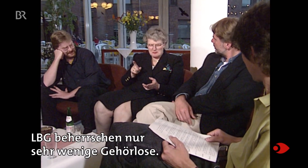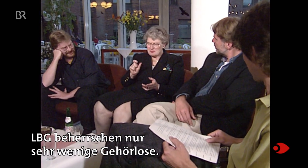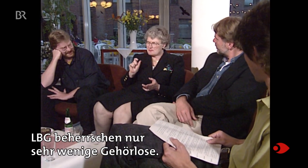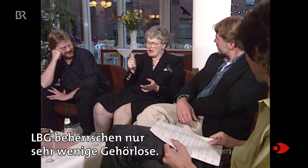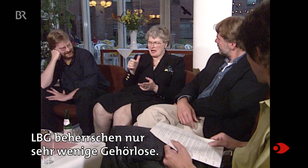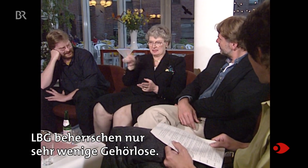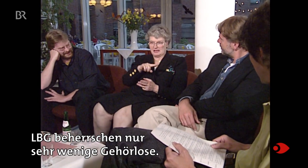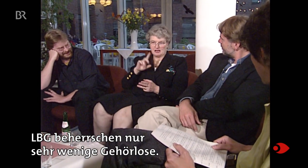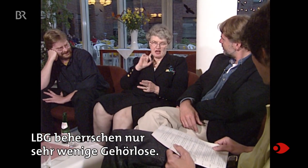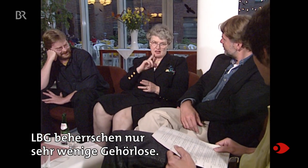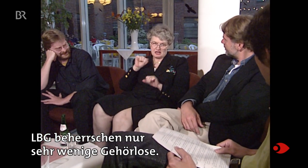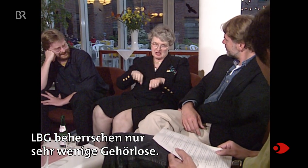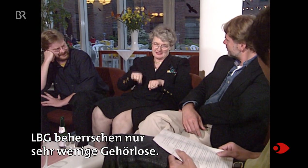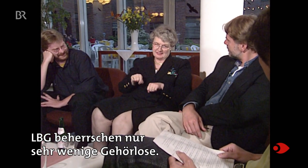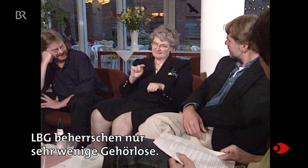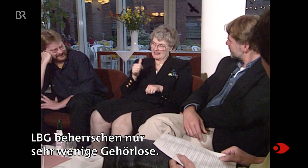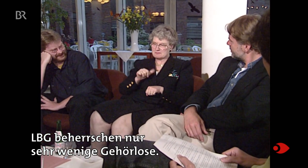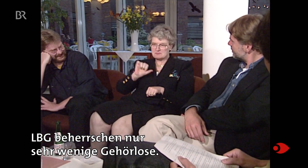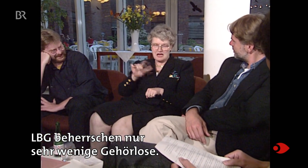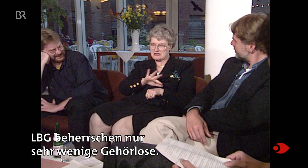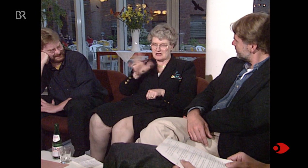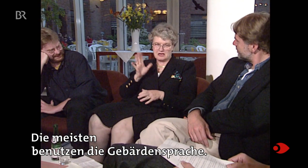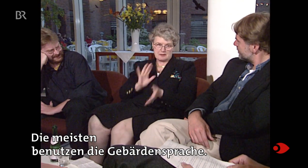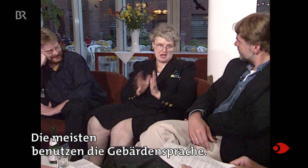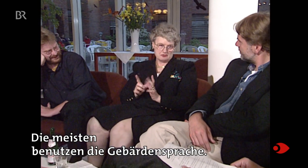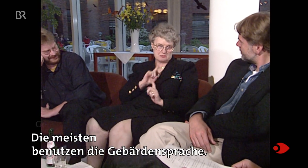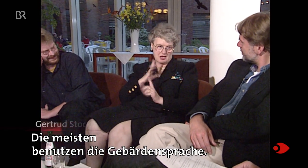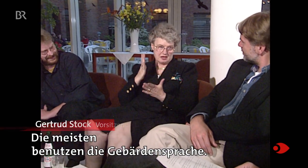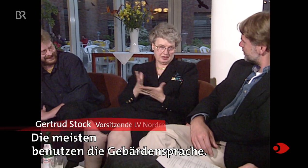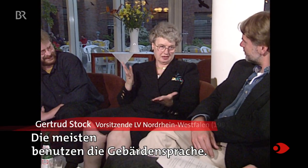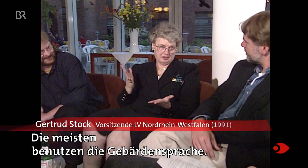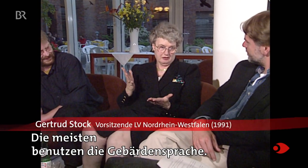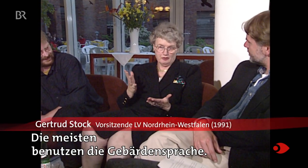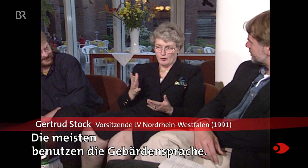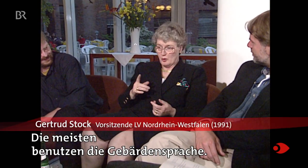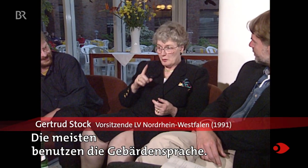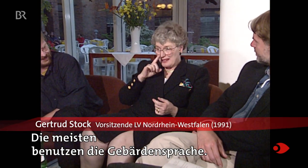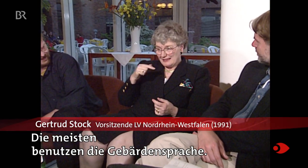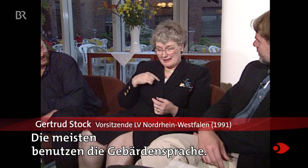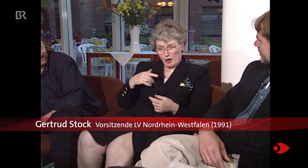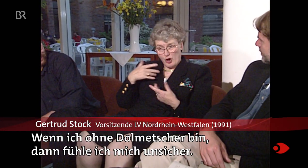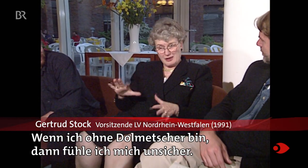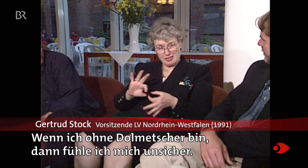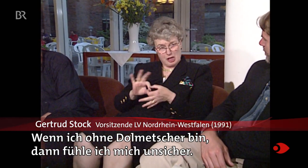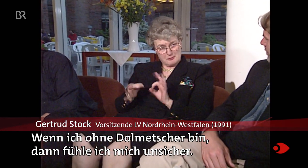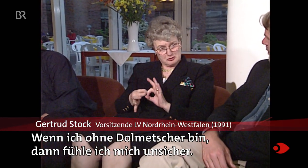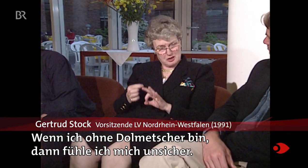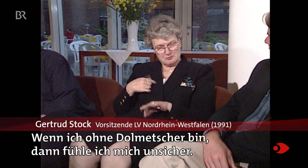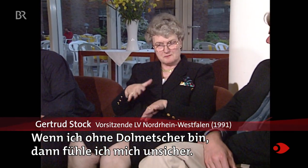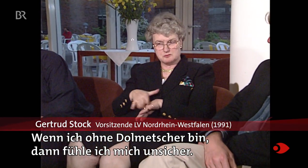LBG beherrschen nur sehr wenige Gehörlose. Die meisten benutzen die Gebärdensprache. Wenn ich ohne